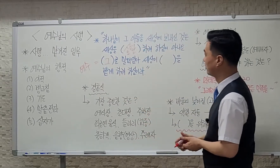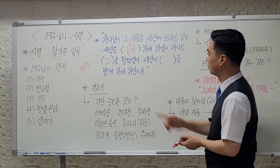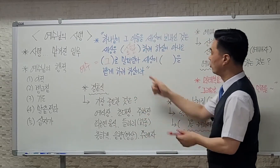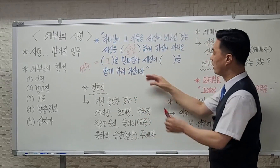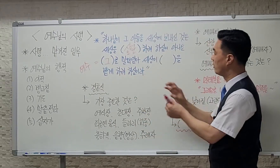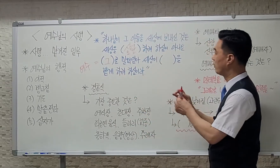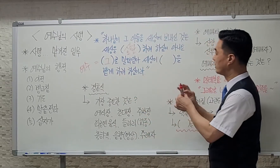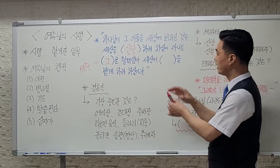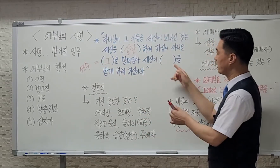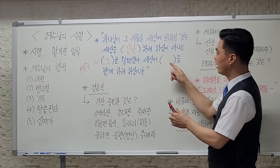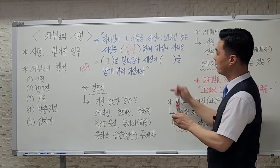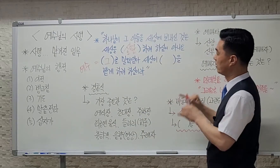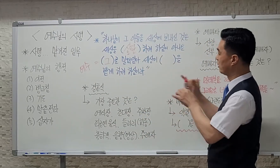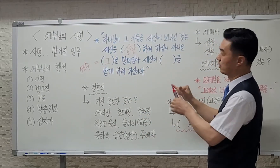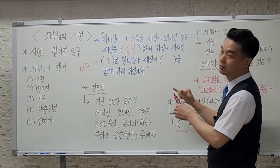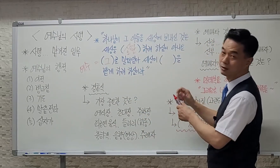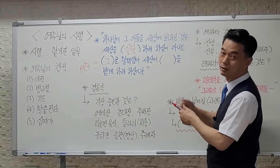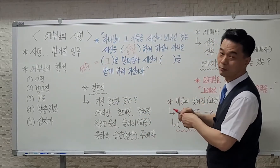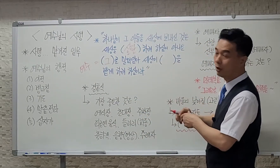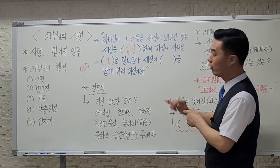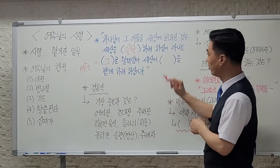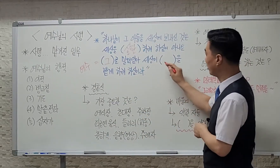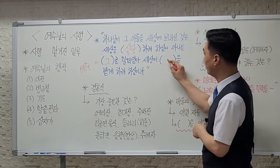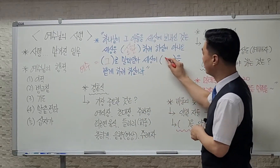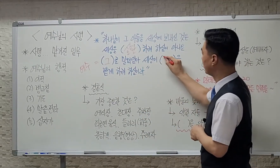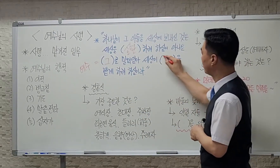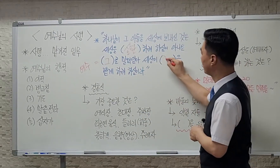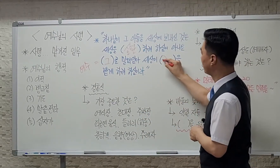그럼 말미암아 세상이 뭐예요? 여기는